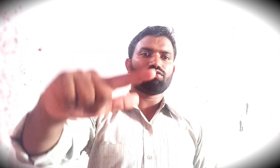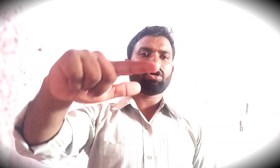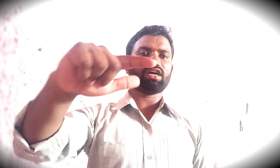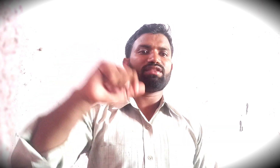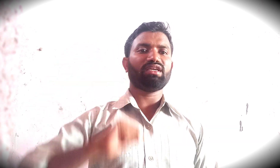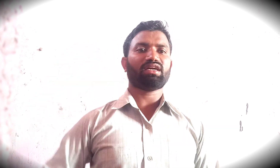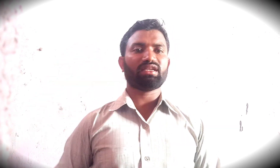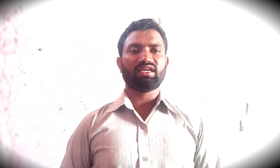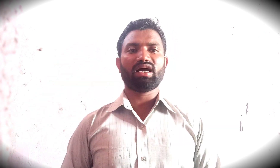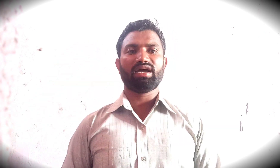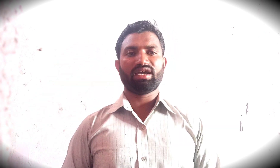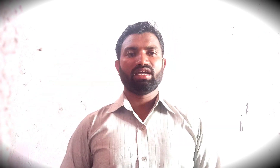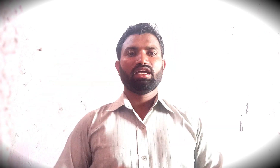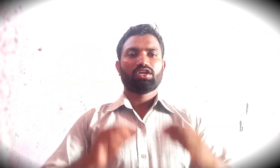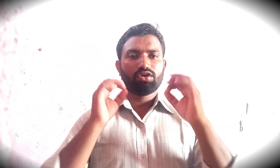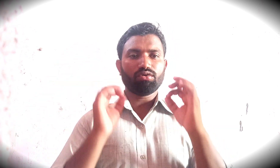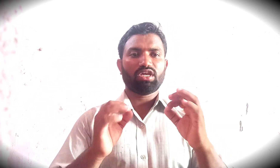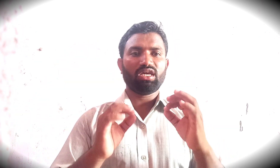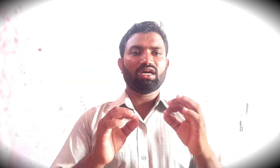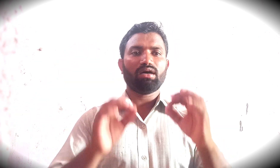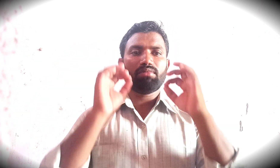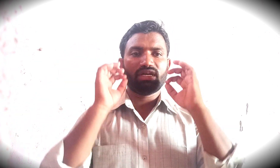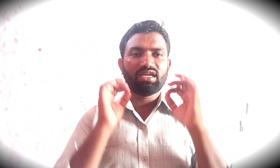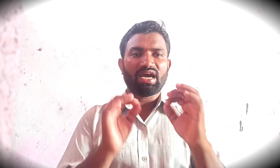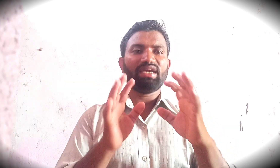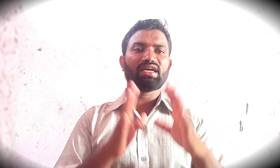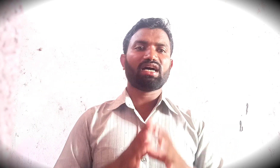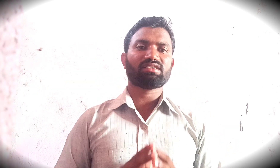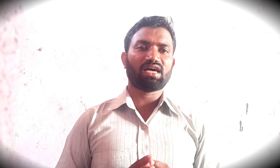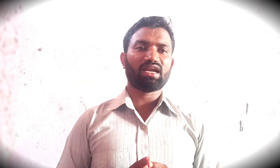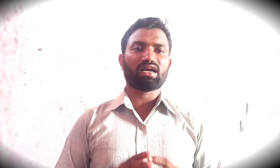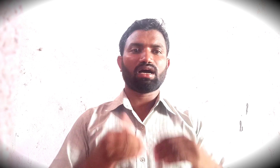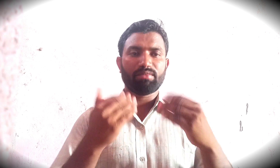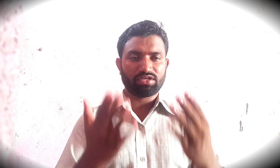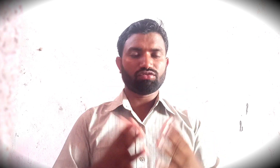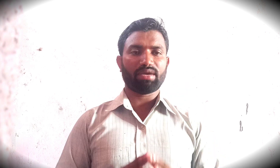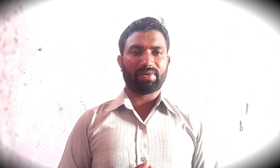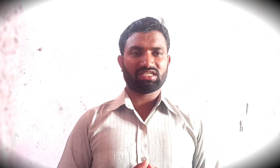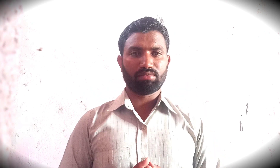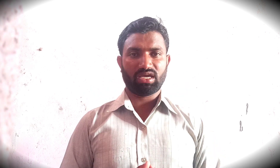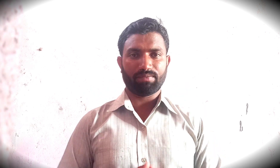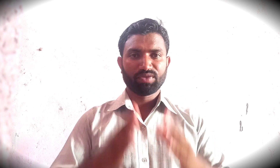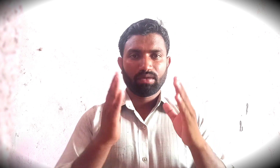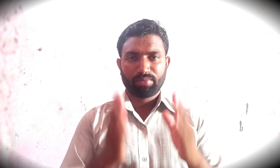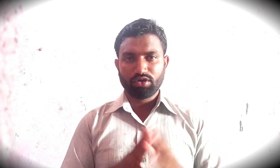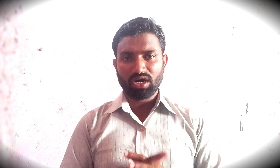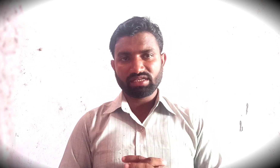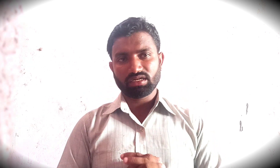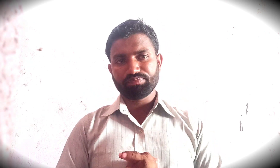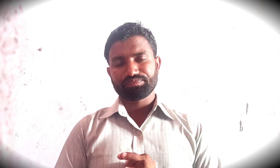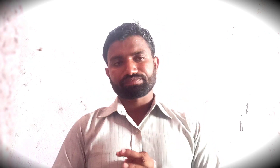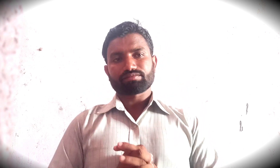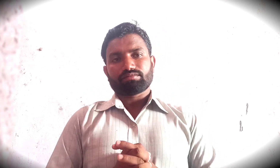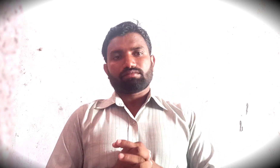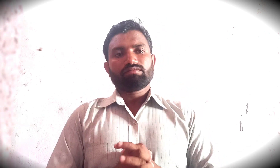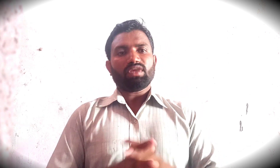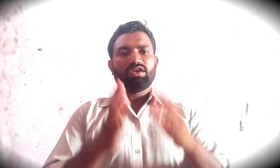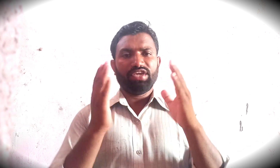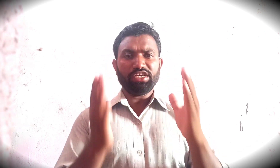के अधीन कर दिया है, क्योंकि अब न्याय का सारा काम यीशु के पास में है। प्रियो, आज हम यीशु